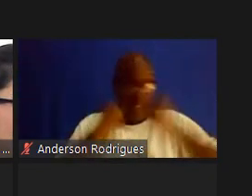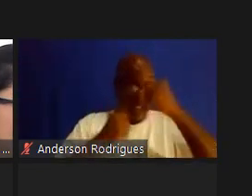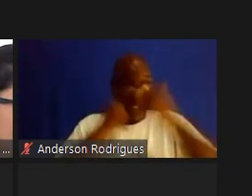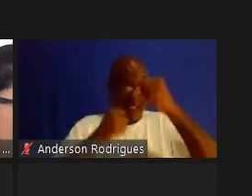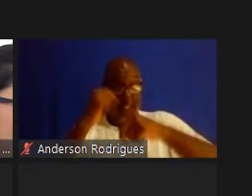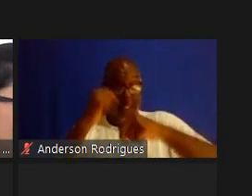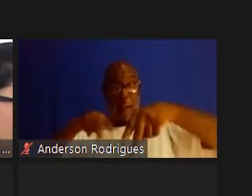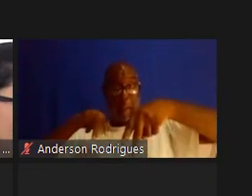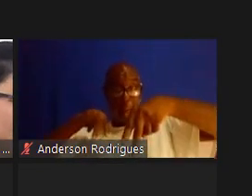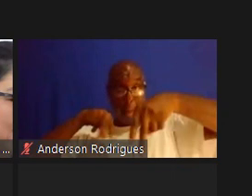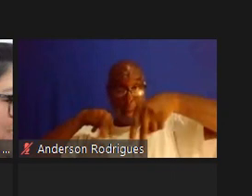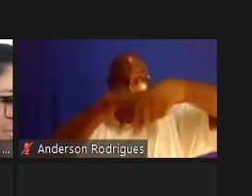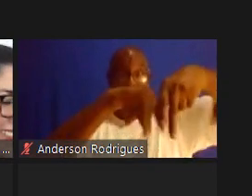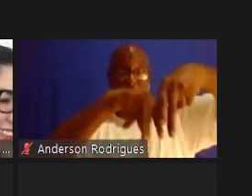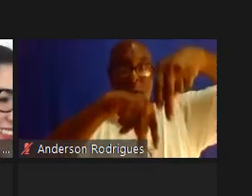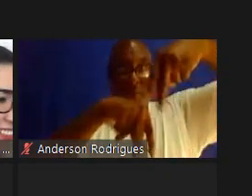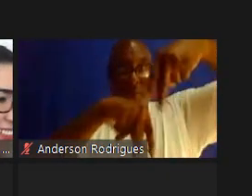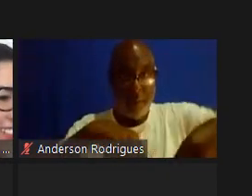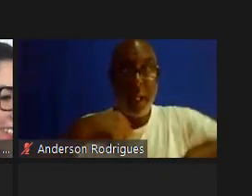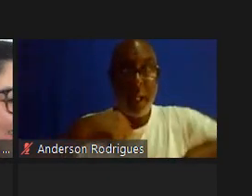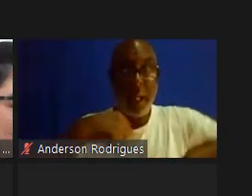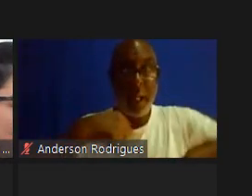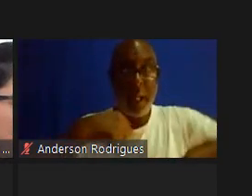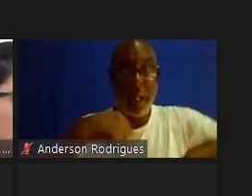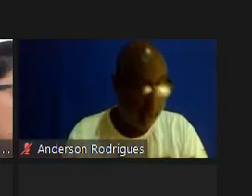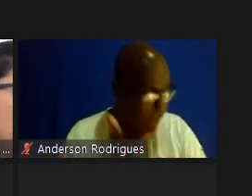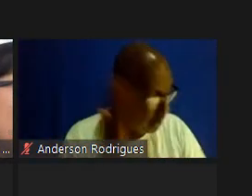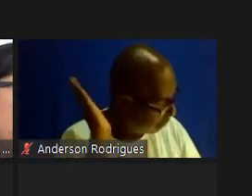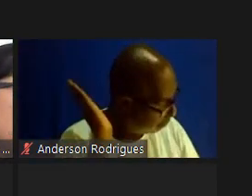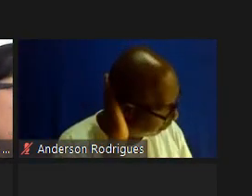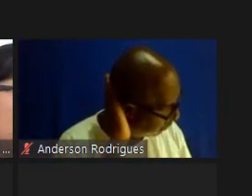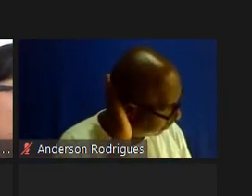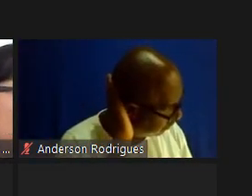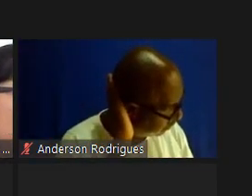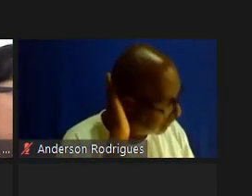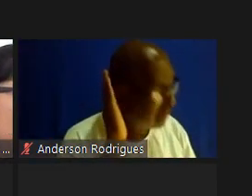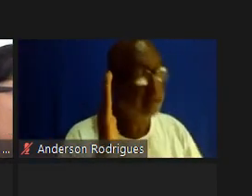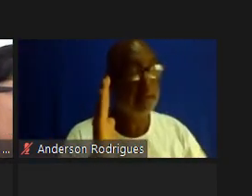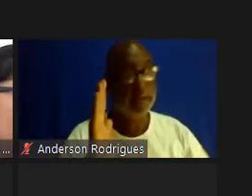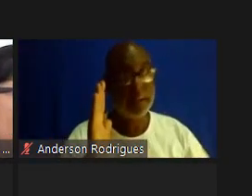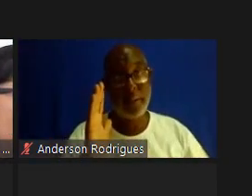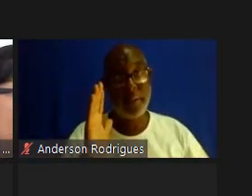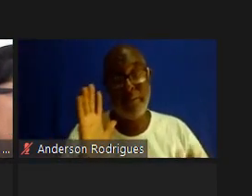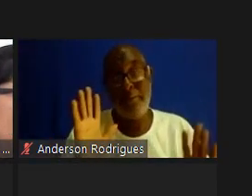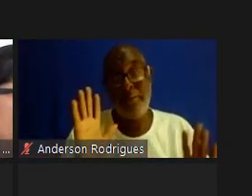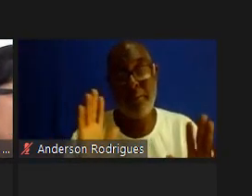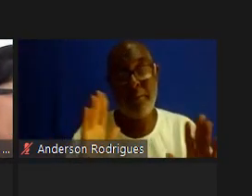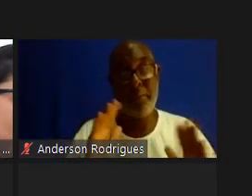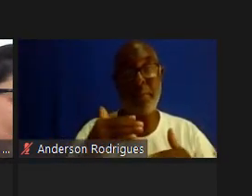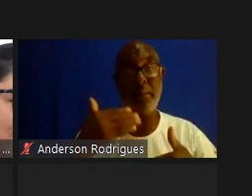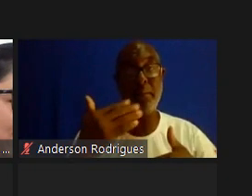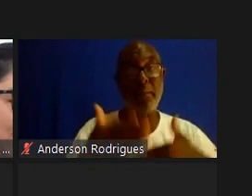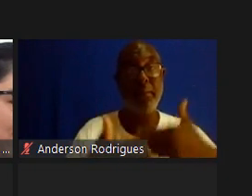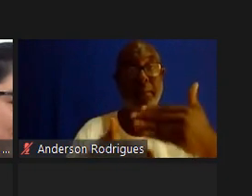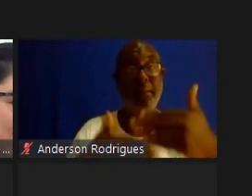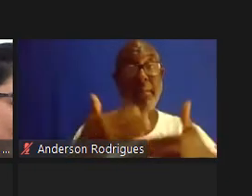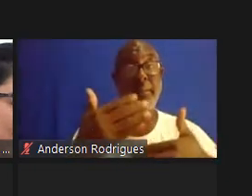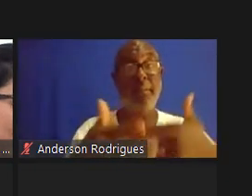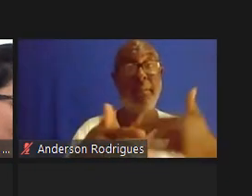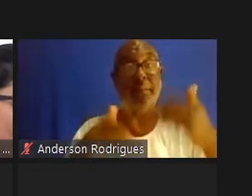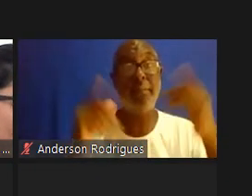época, ele estava correndo, passou por mim, bateu em mim, eu acabei